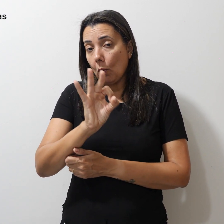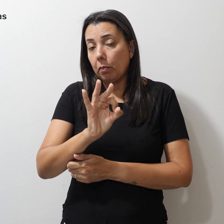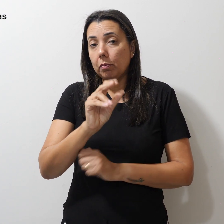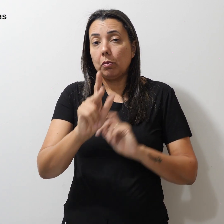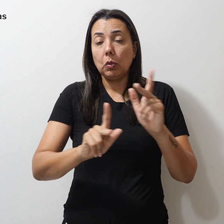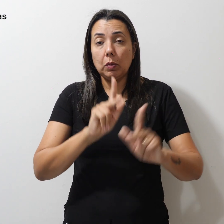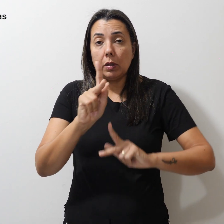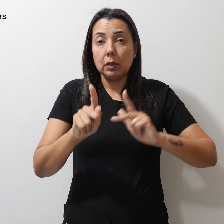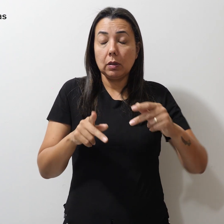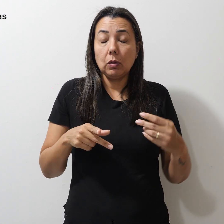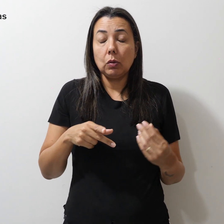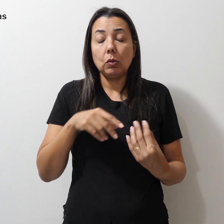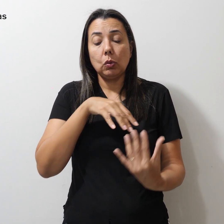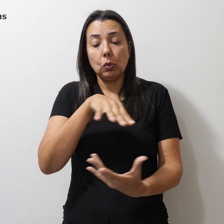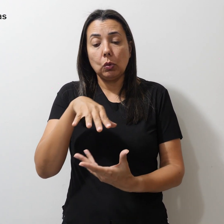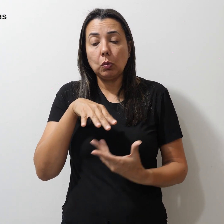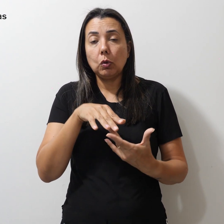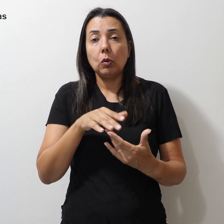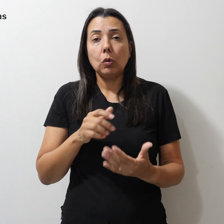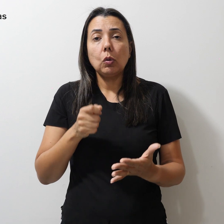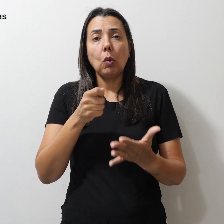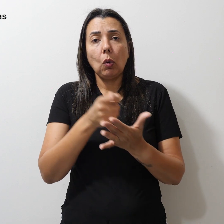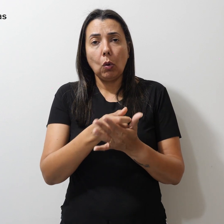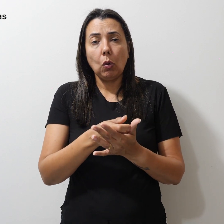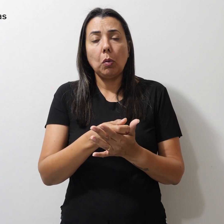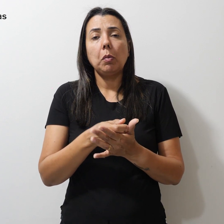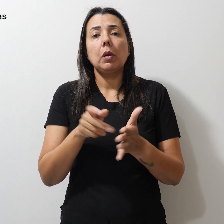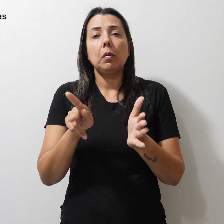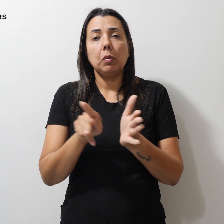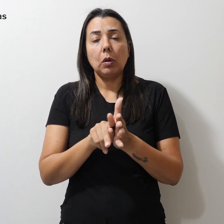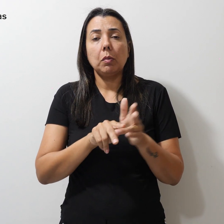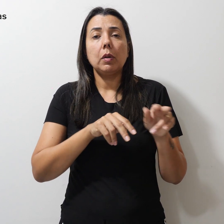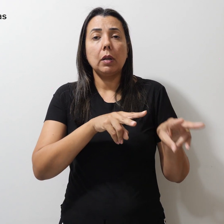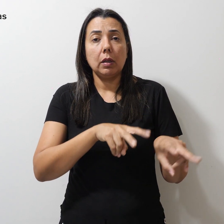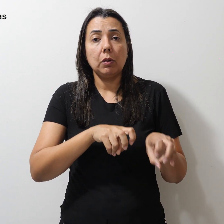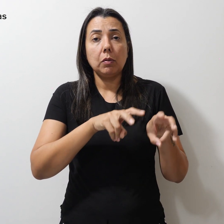mundial consome o que é produzido pela agricultura brasileira.